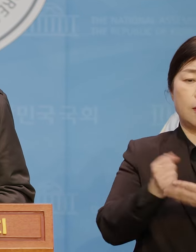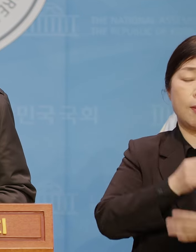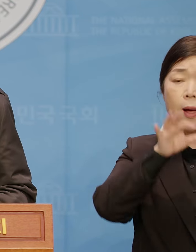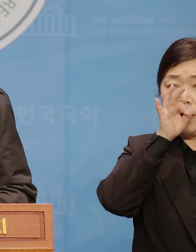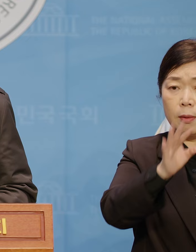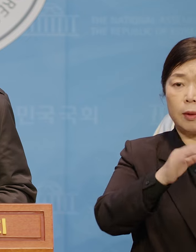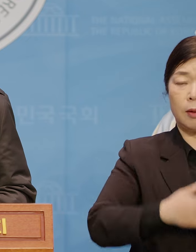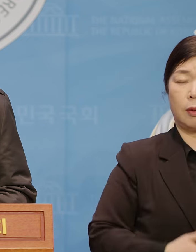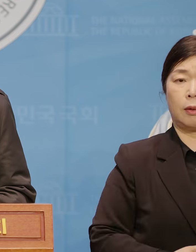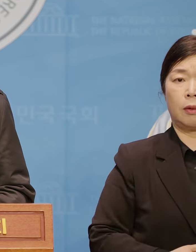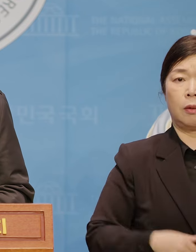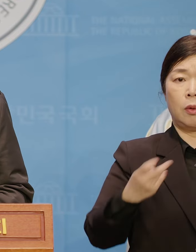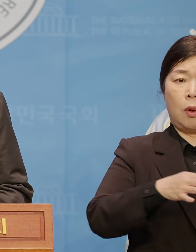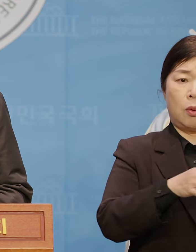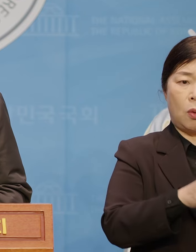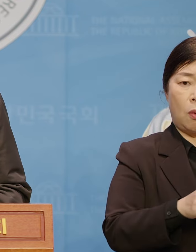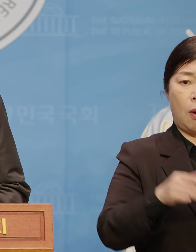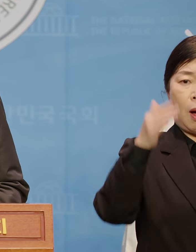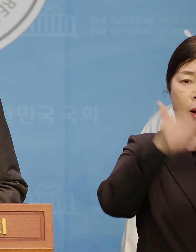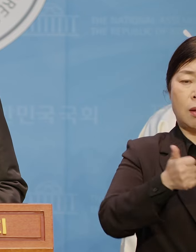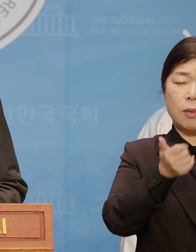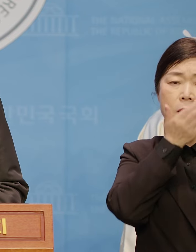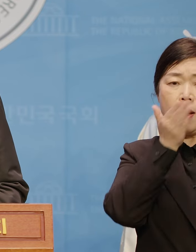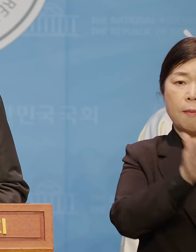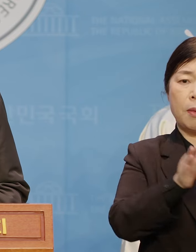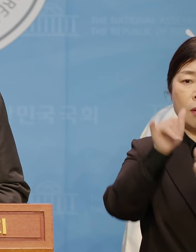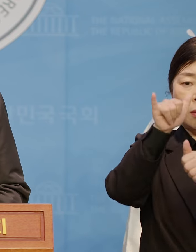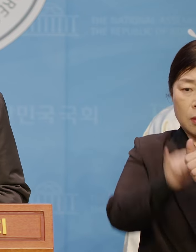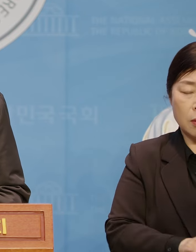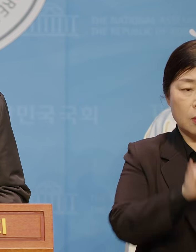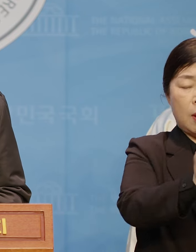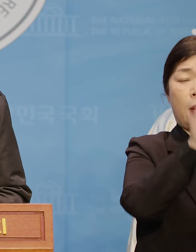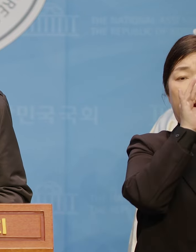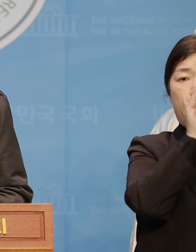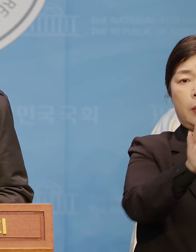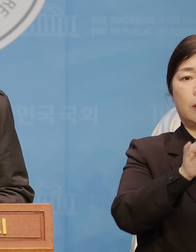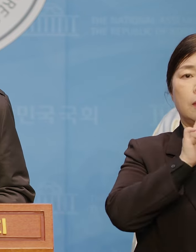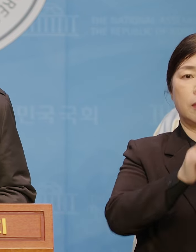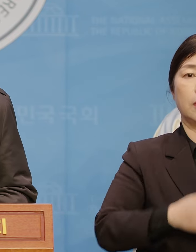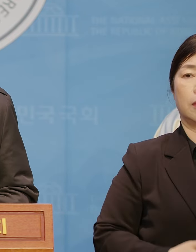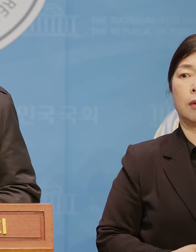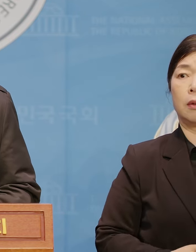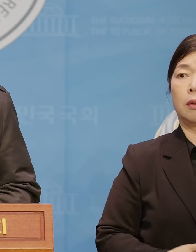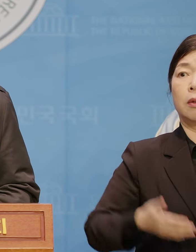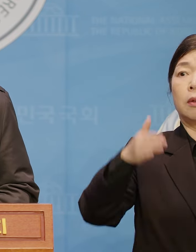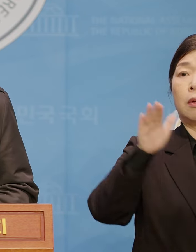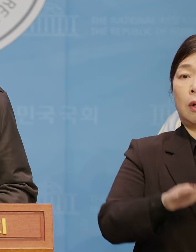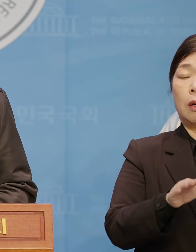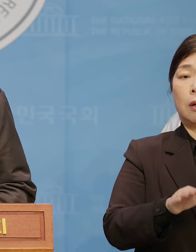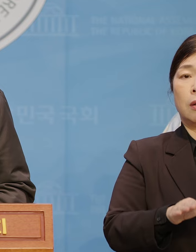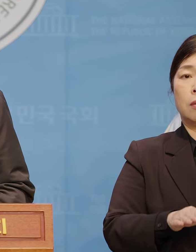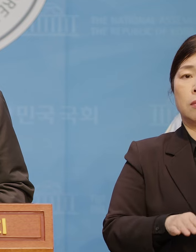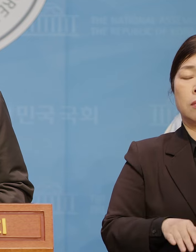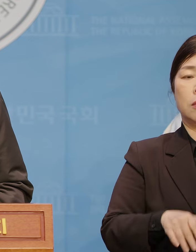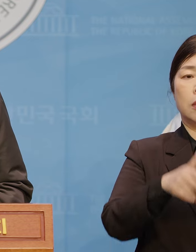아니하며 동 하나님은 함께 성기라고 했습니다 그런데이